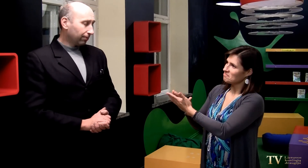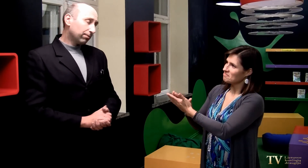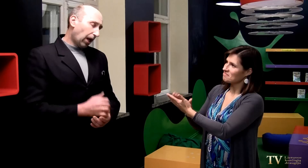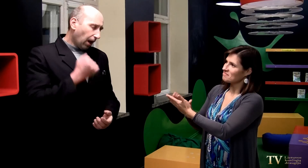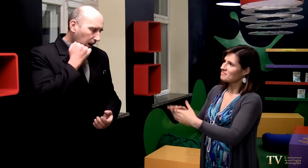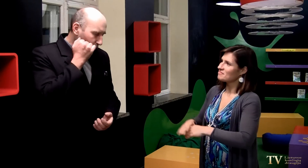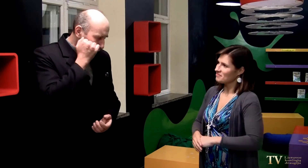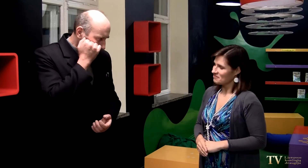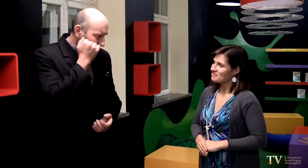Aš